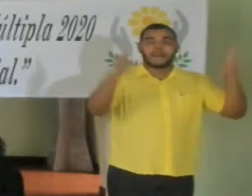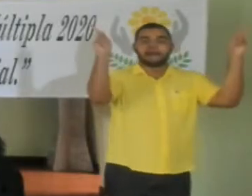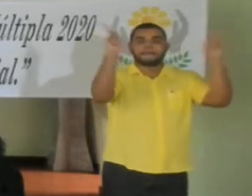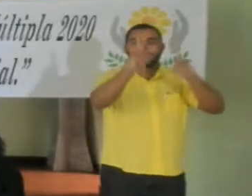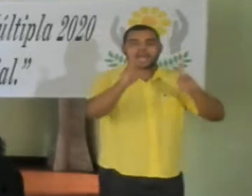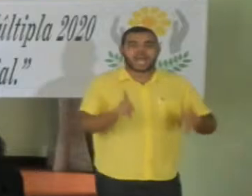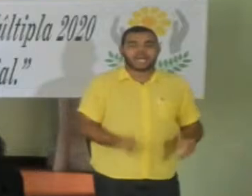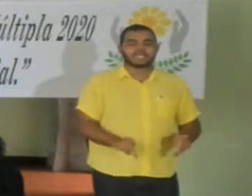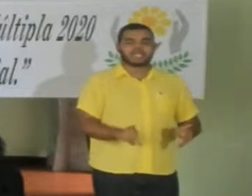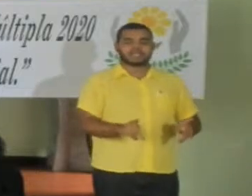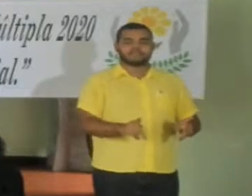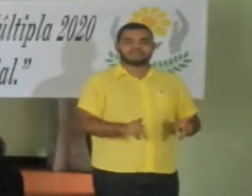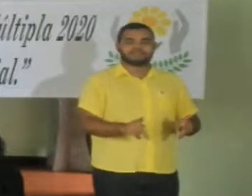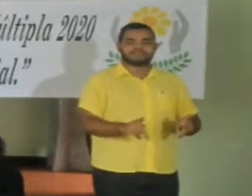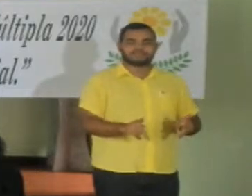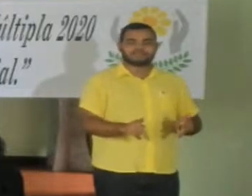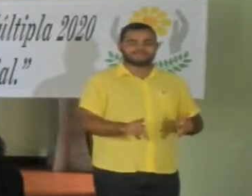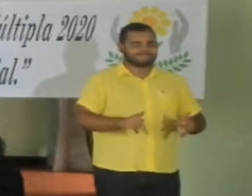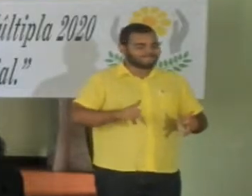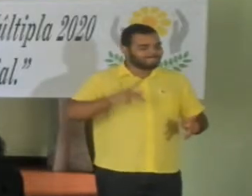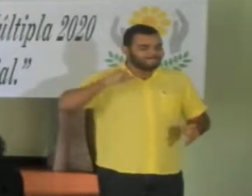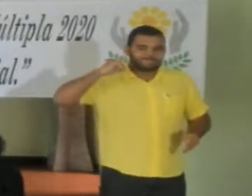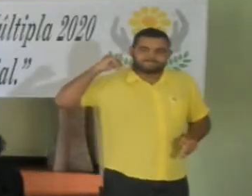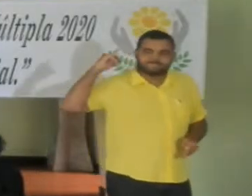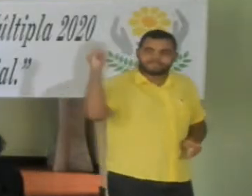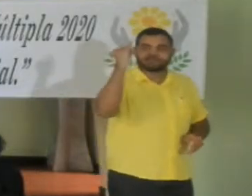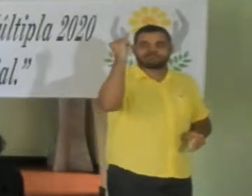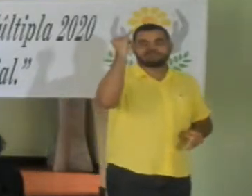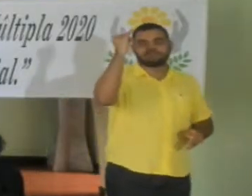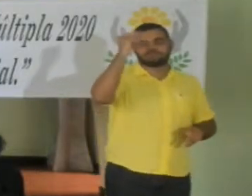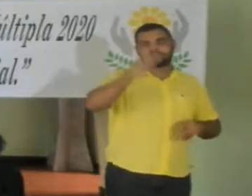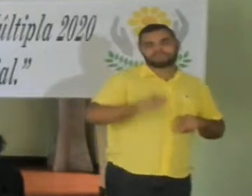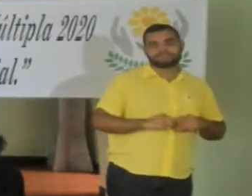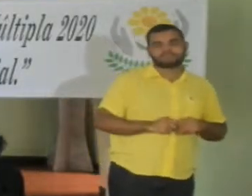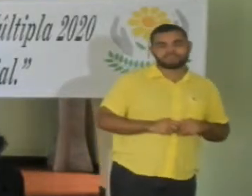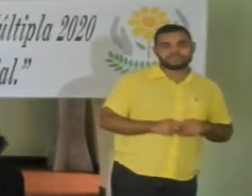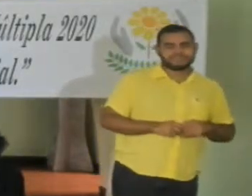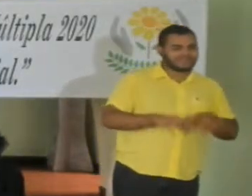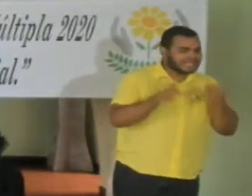equilíbrio é fundamental.